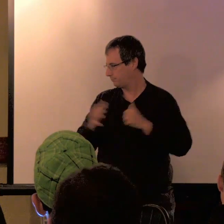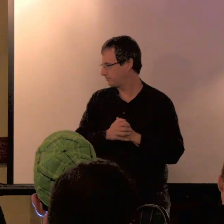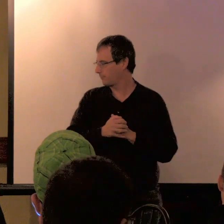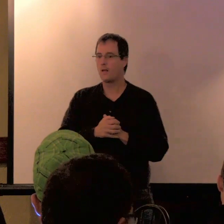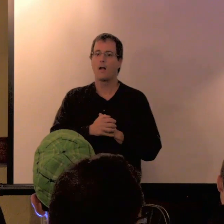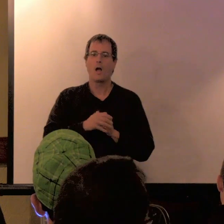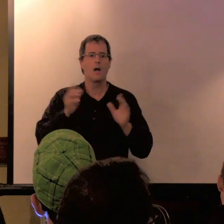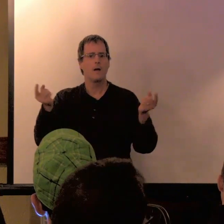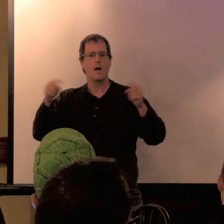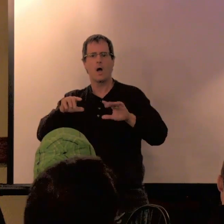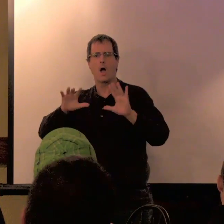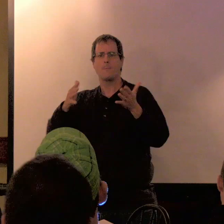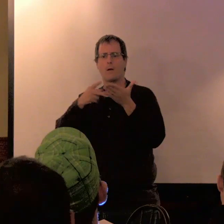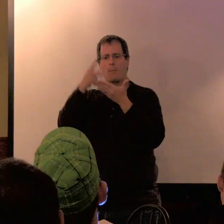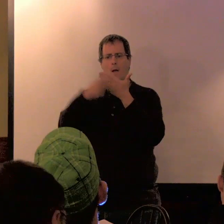Cinéar, qui sont présents.